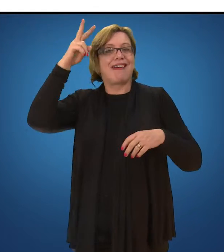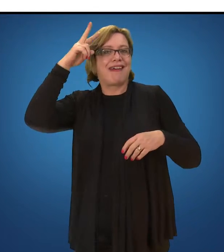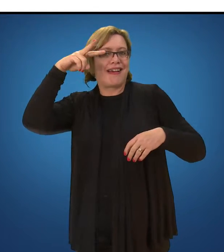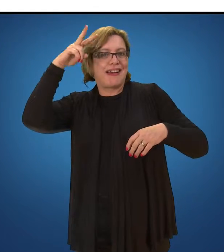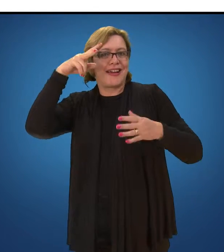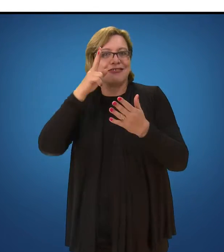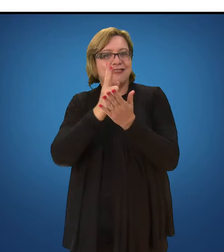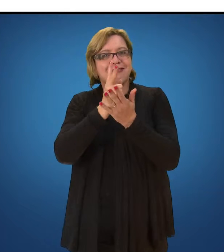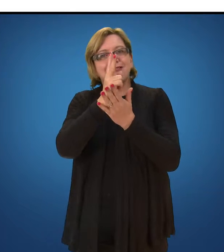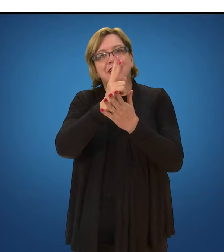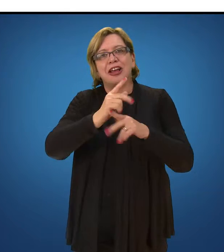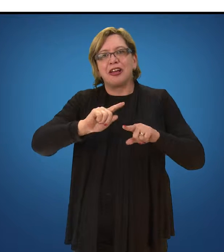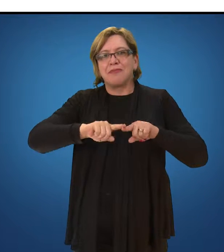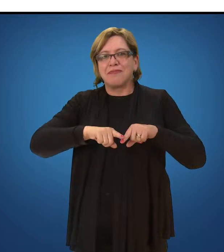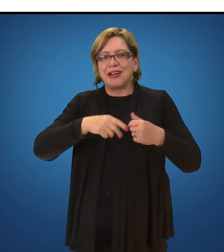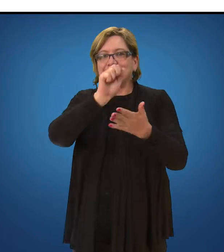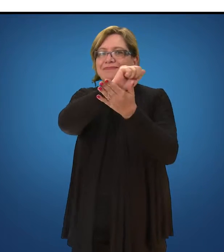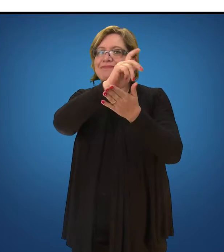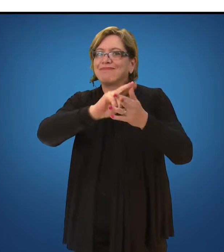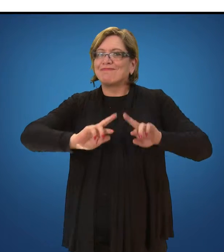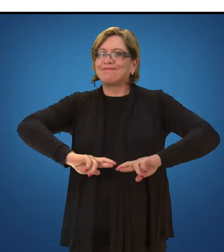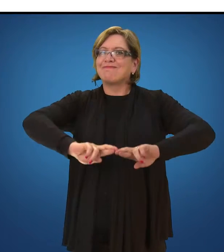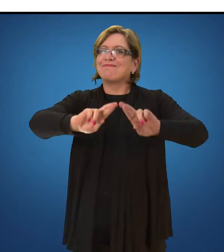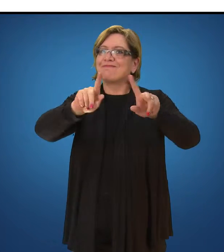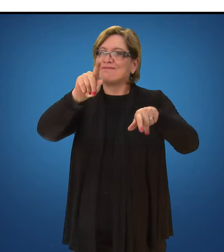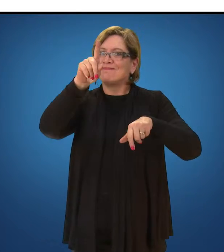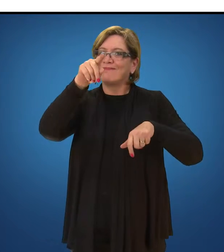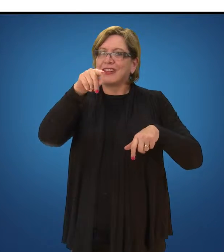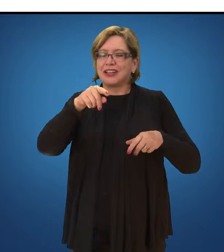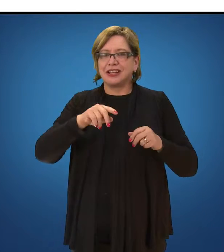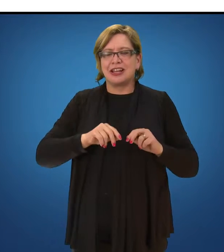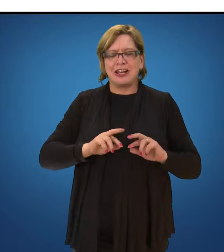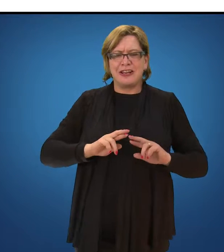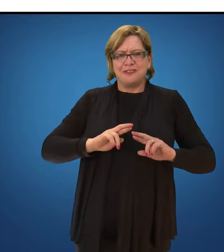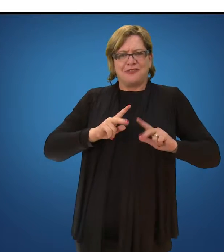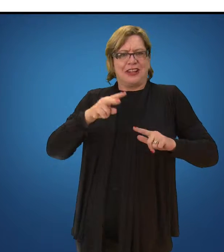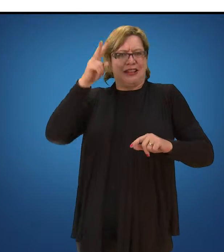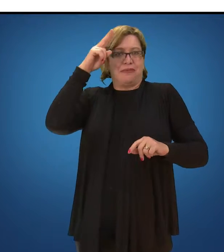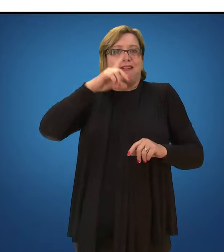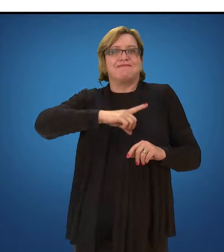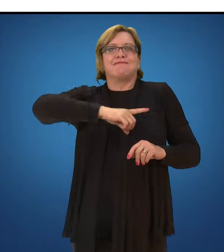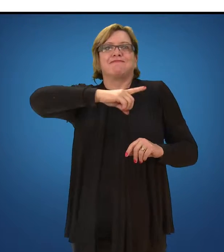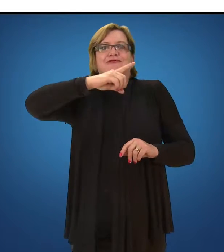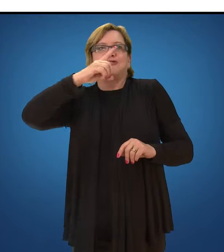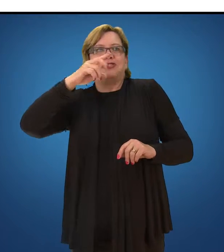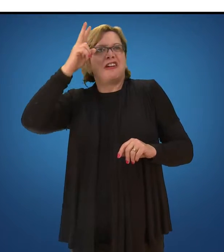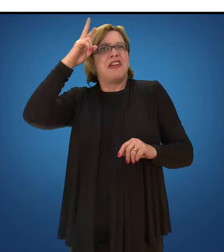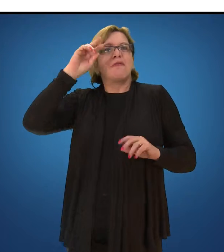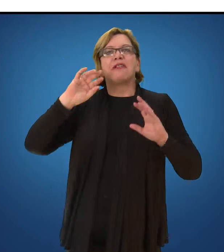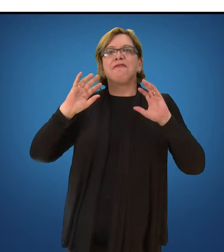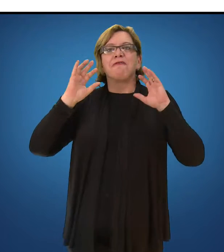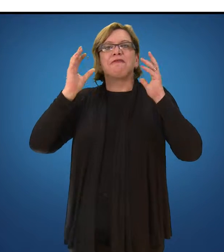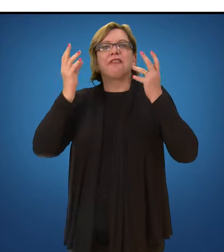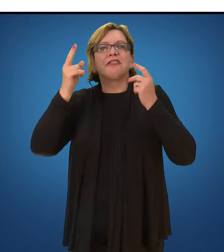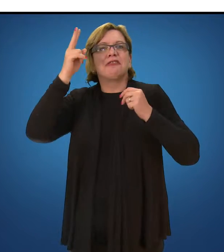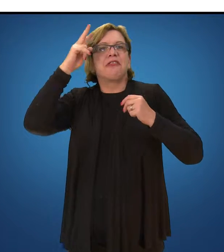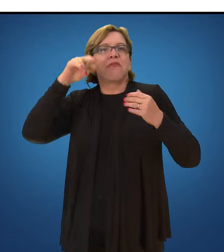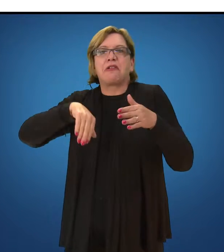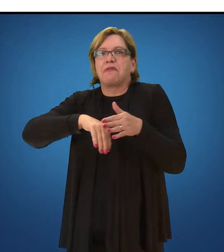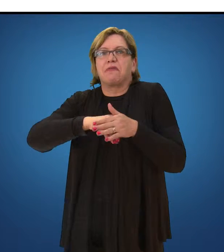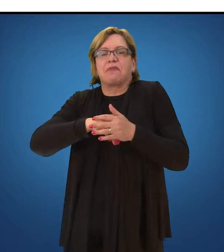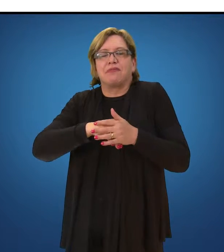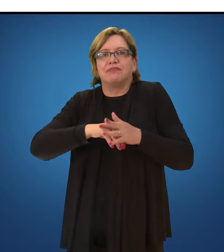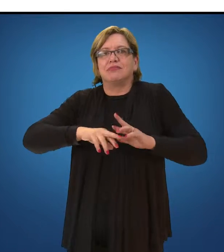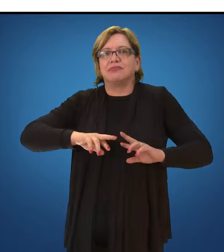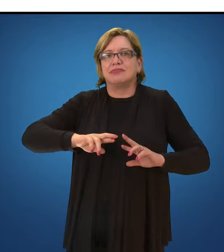Mas, obviamente, são coisas bastante diferentes. É diferente lembrar de uma data, lembrar de um evento e lembrar de como jogar